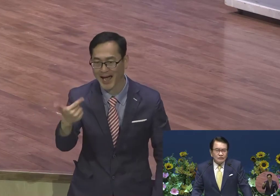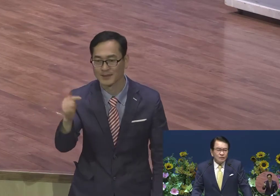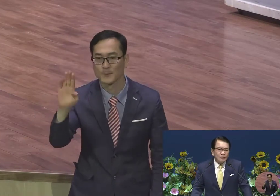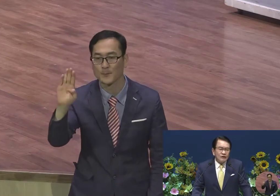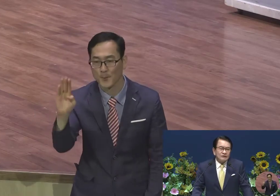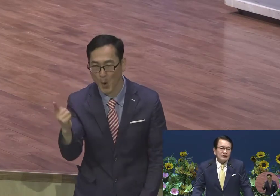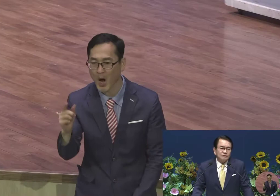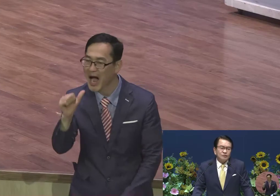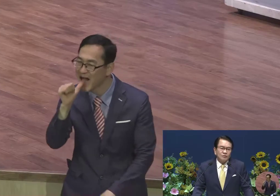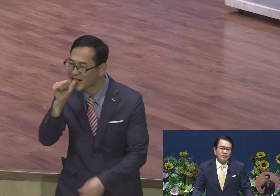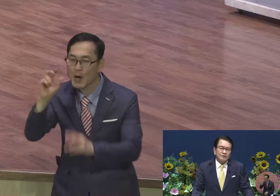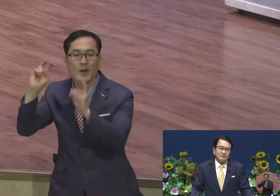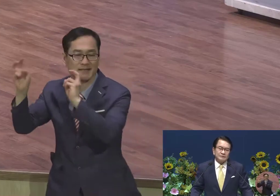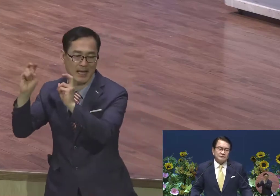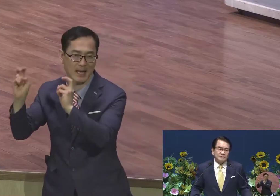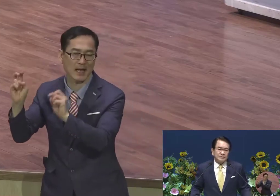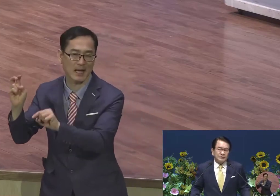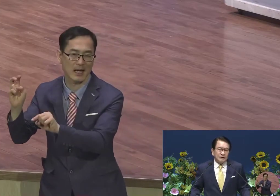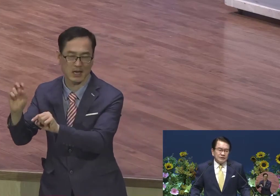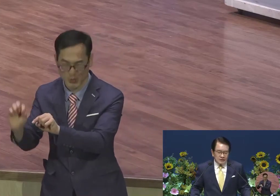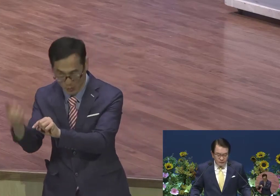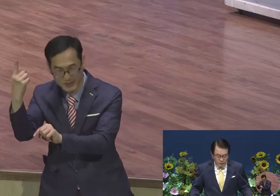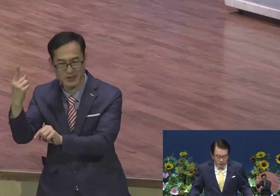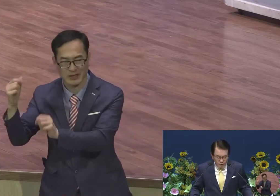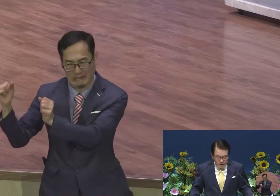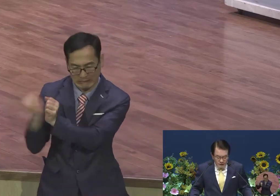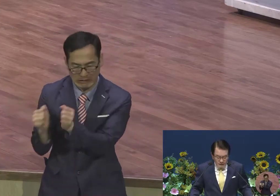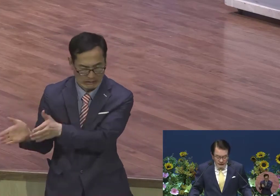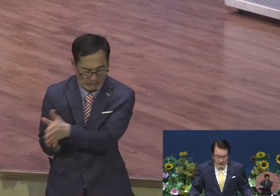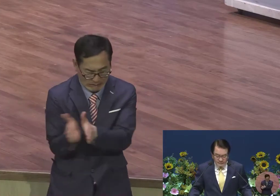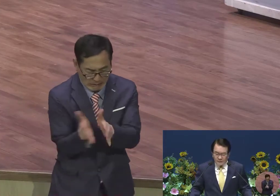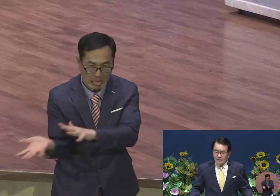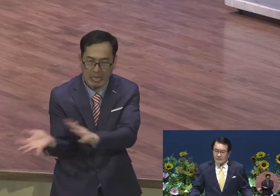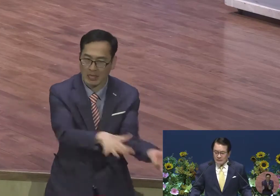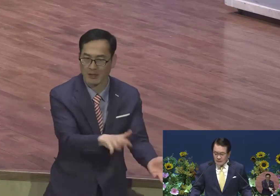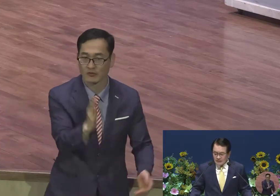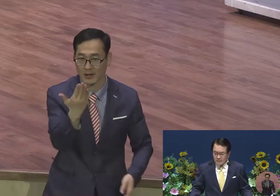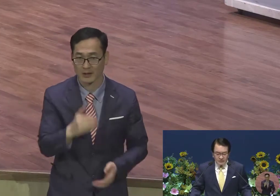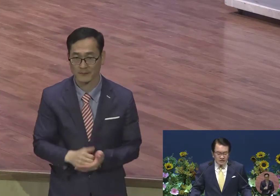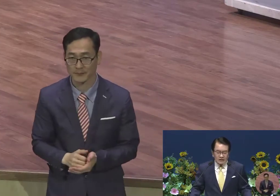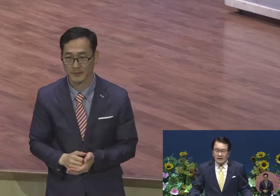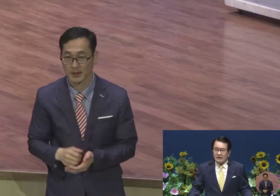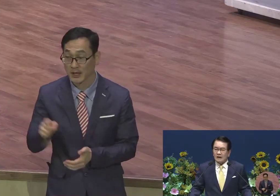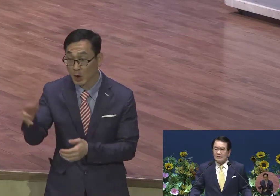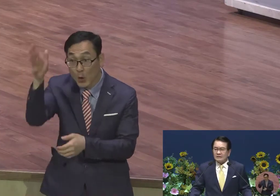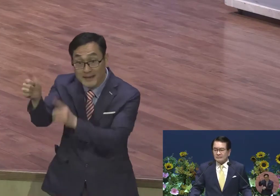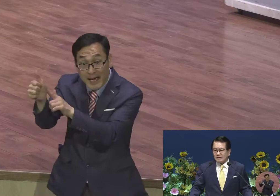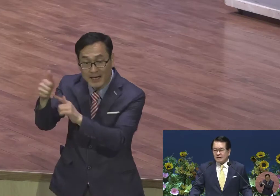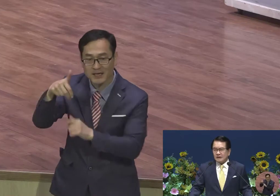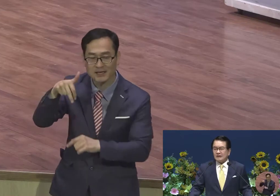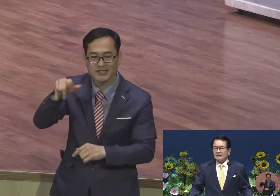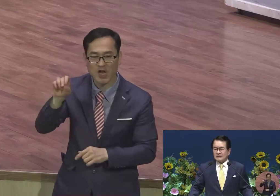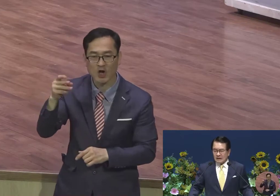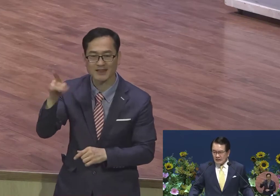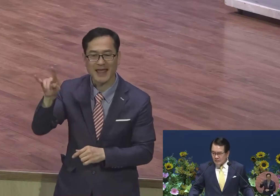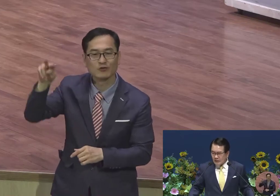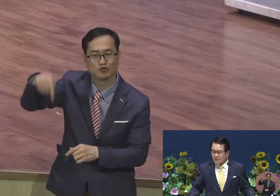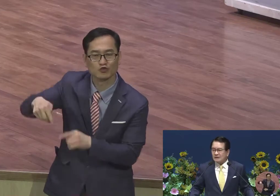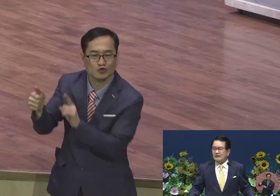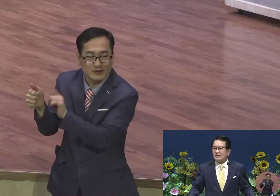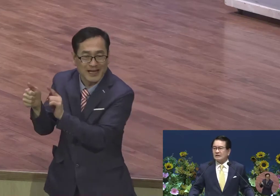정태수 씨는 원래 세무공무원이었어요 세무공무원이었는데 늘 점을 치르다니니까 점쟁이가